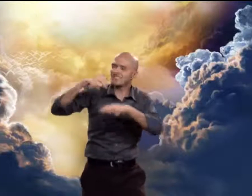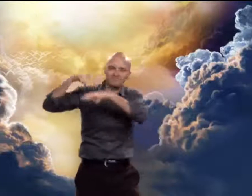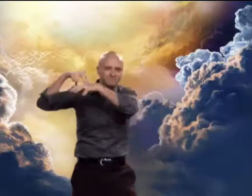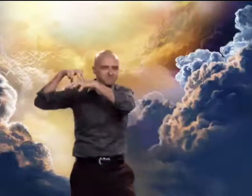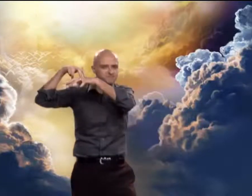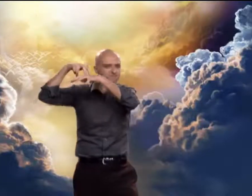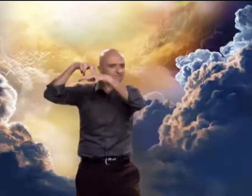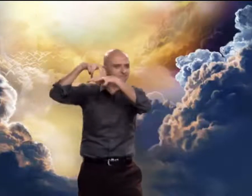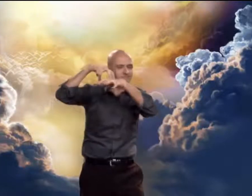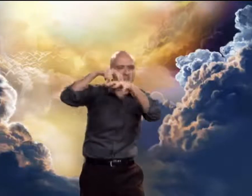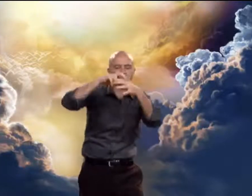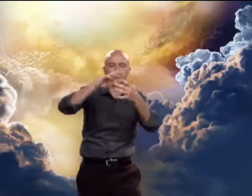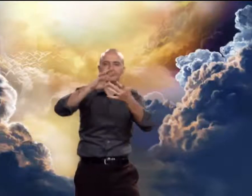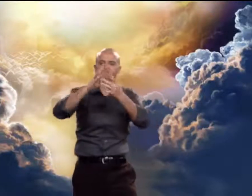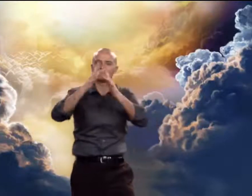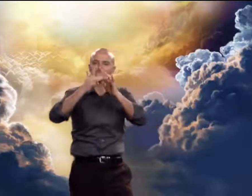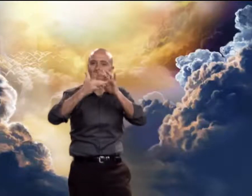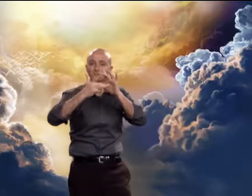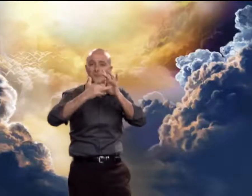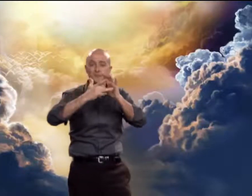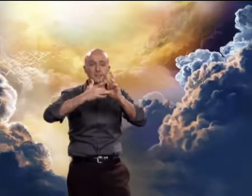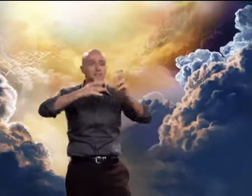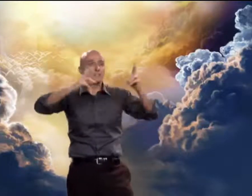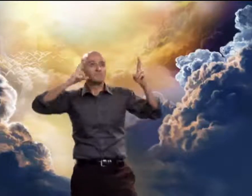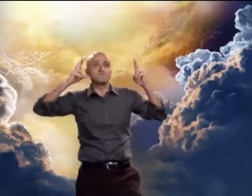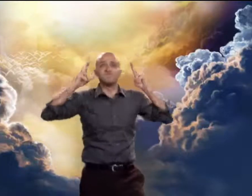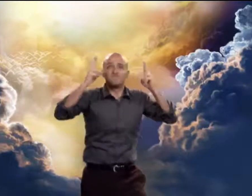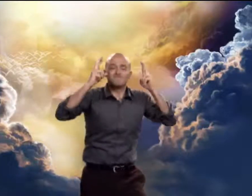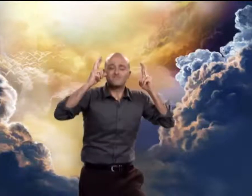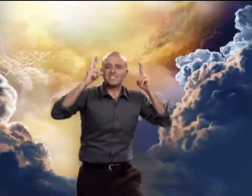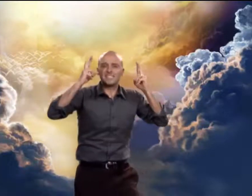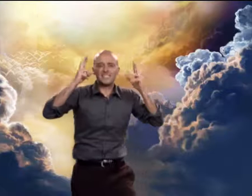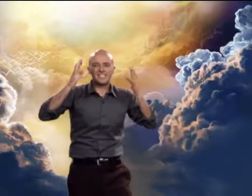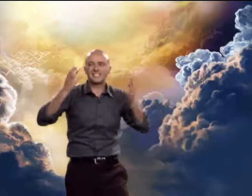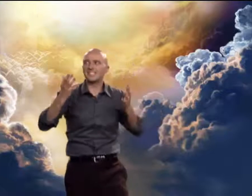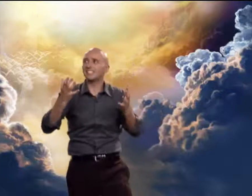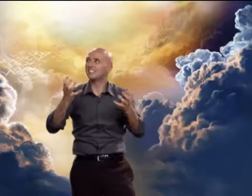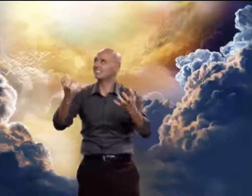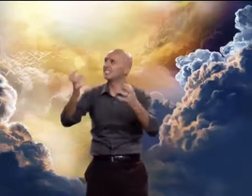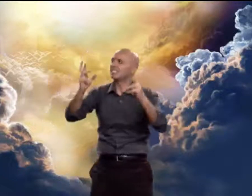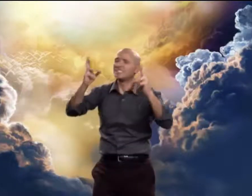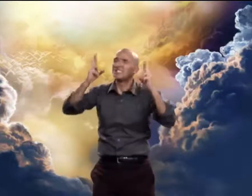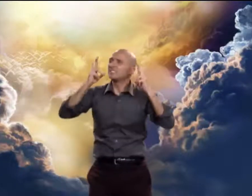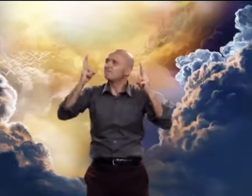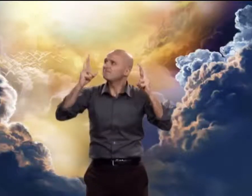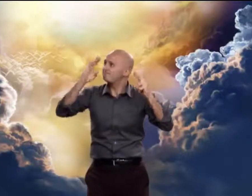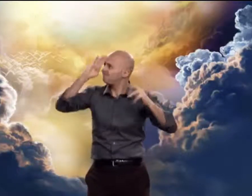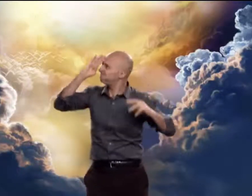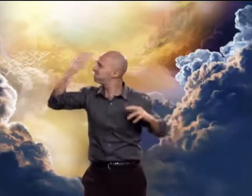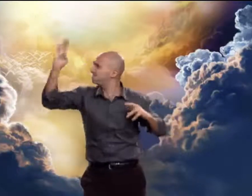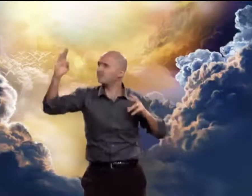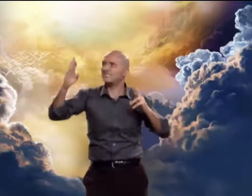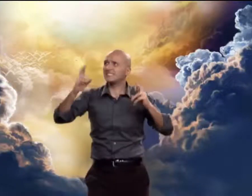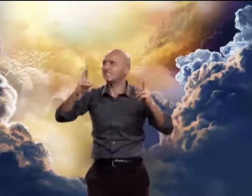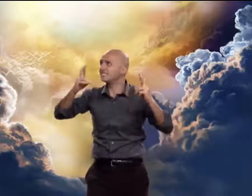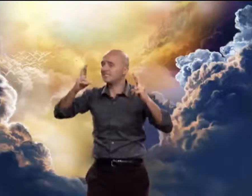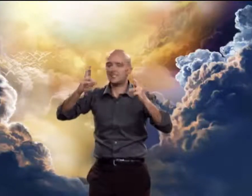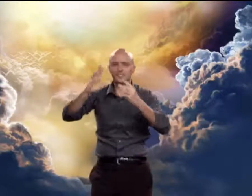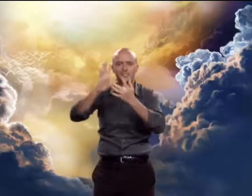sua resposta sintetiza a prece de todos os cristãos: "Amém, vem Senhor Jesus." Dos